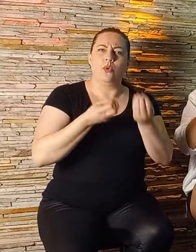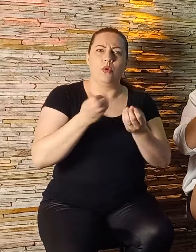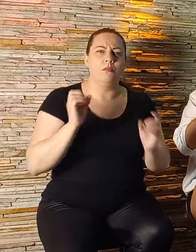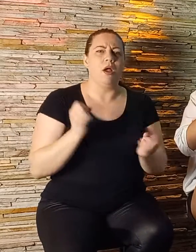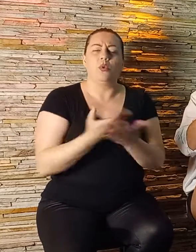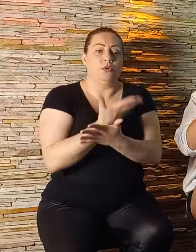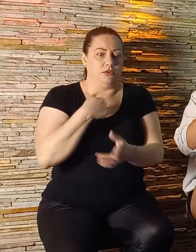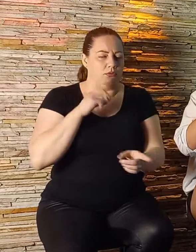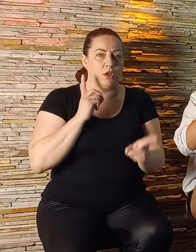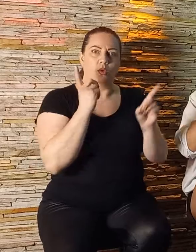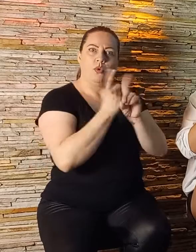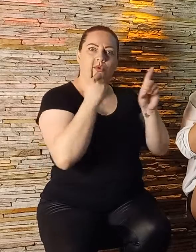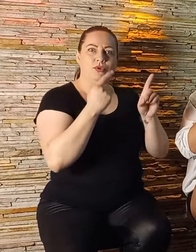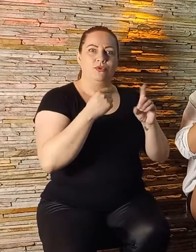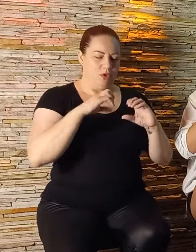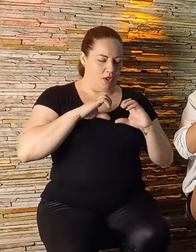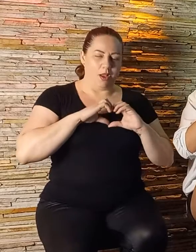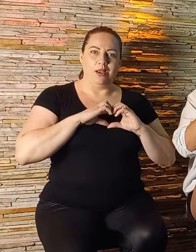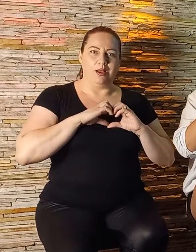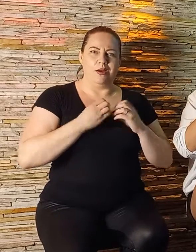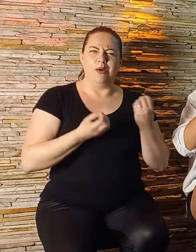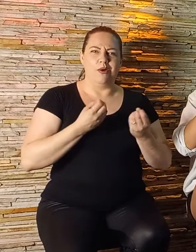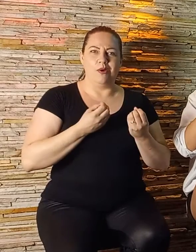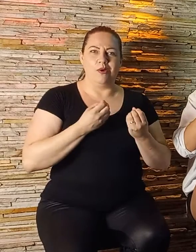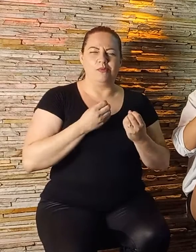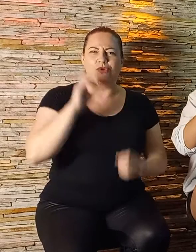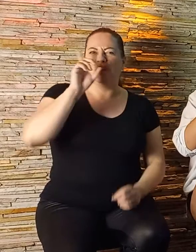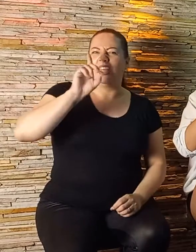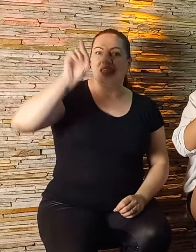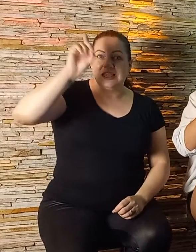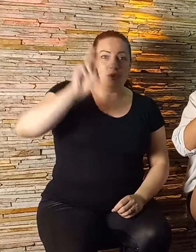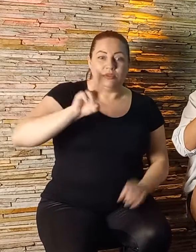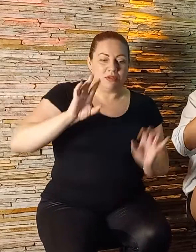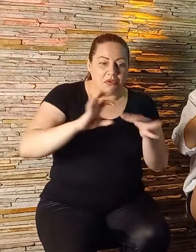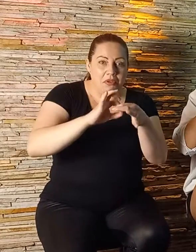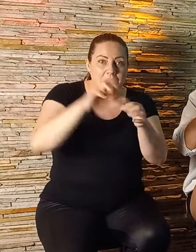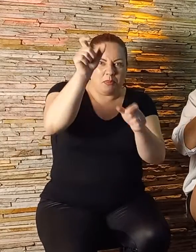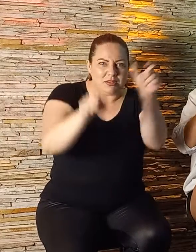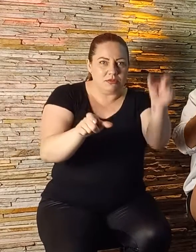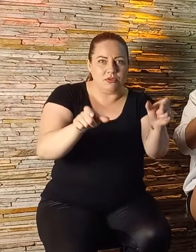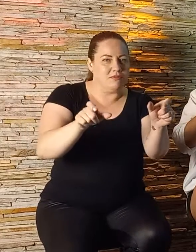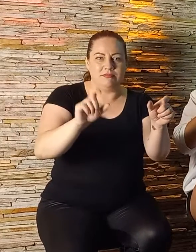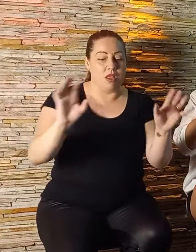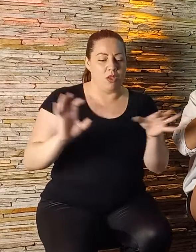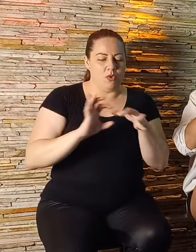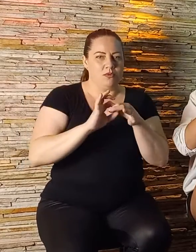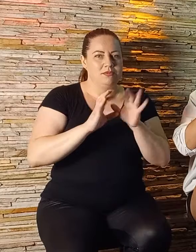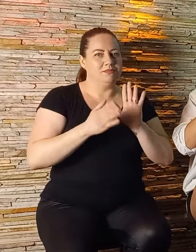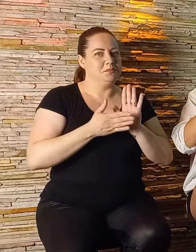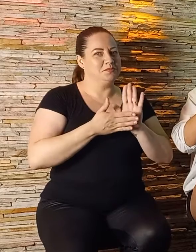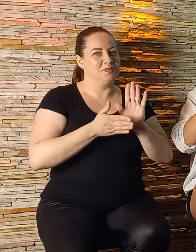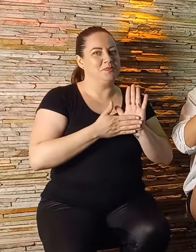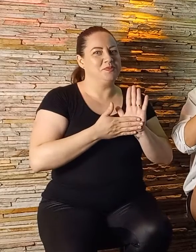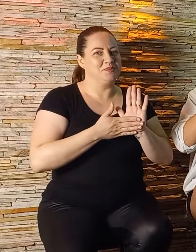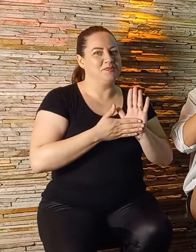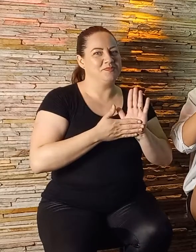esse nosso encontro né dentro do meu coração Deus não une pessoas gente Deus une propósitos